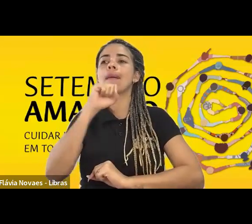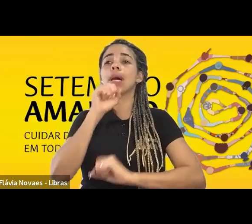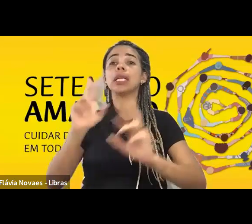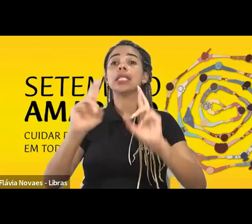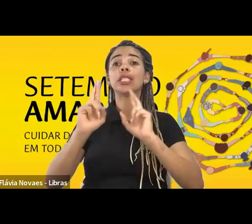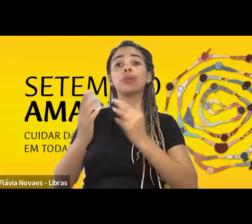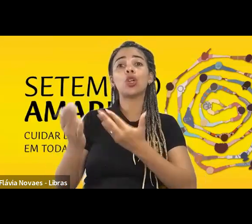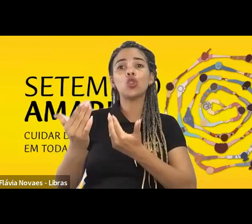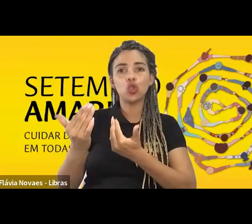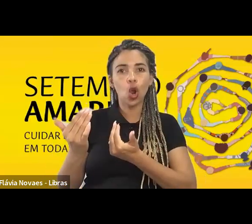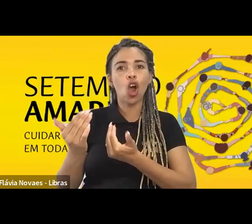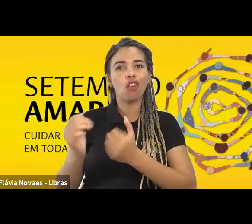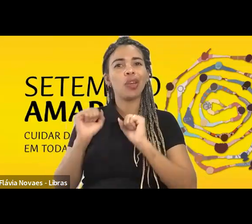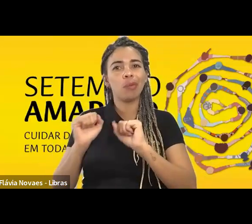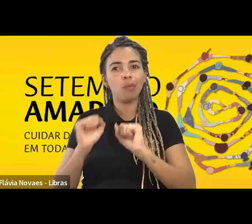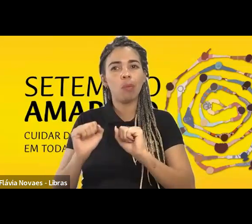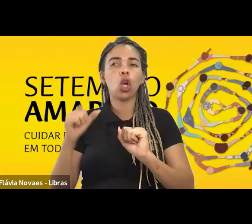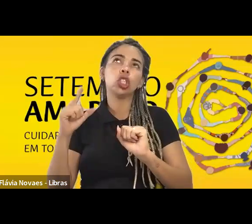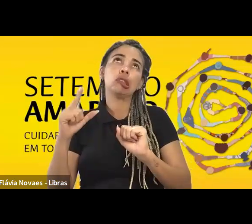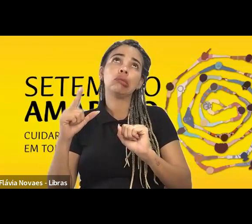que ele possa até